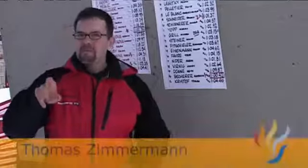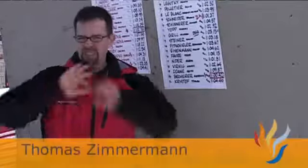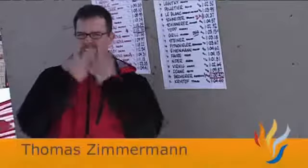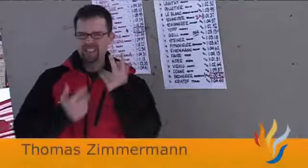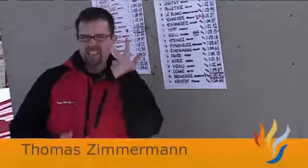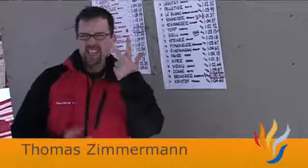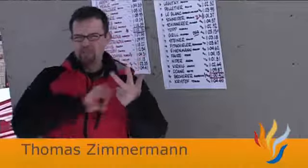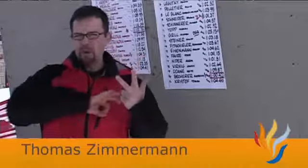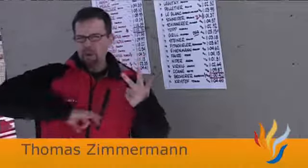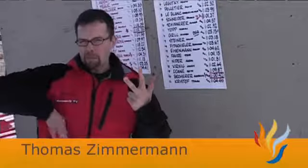kann.